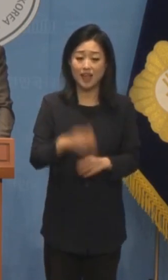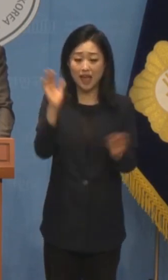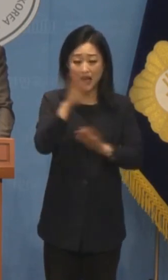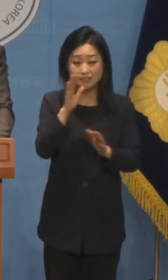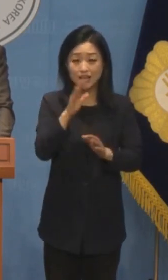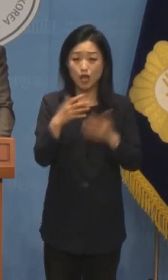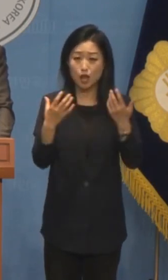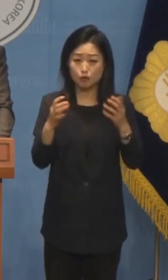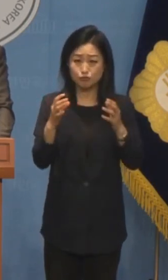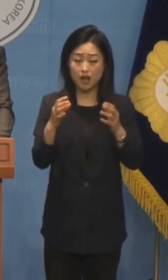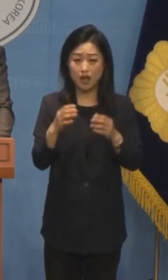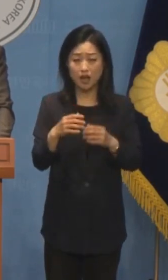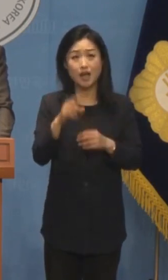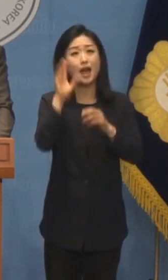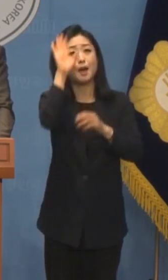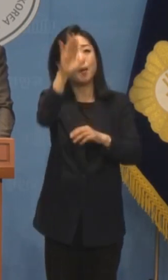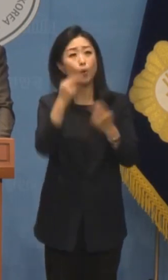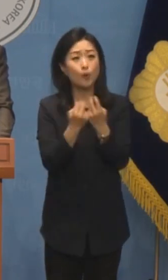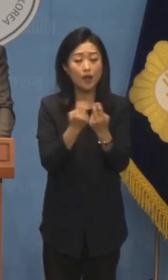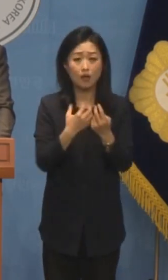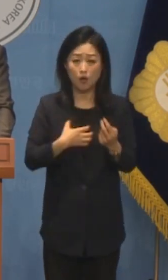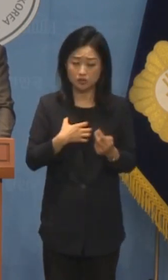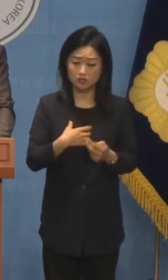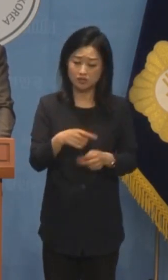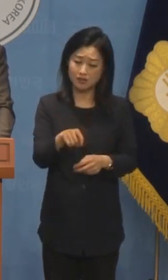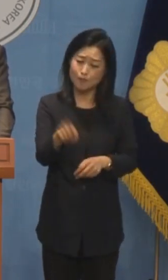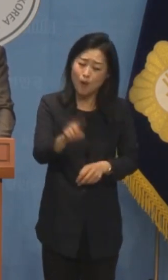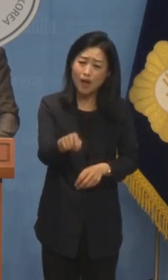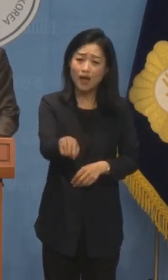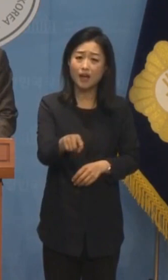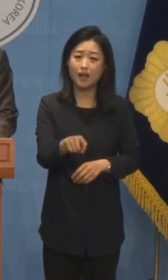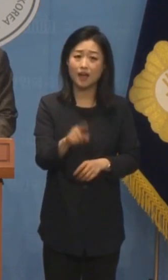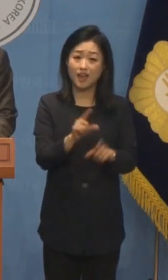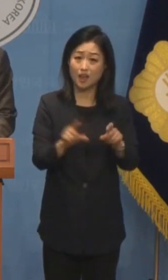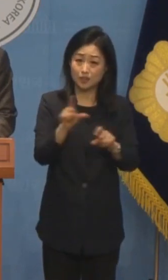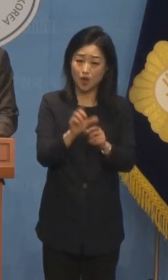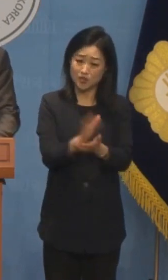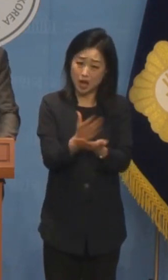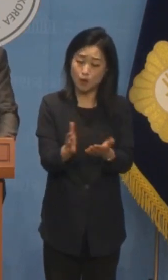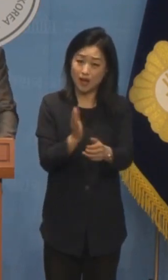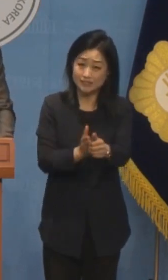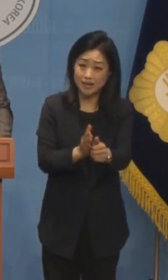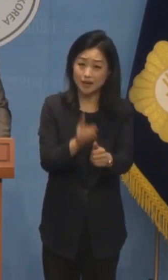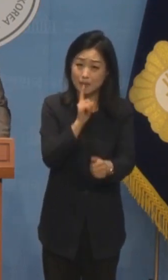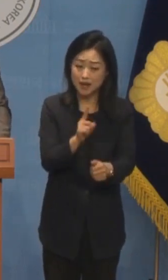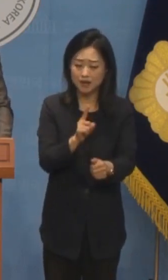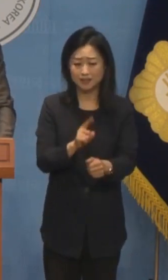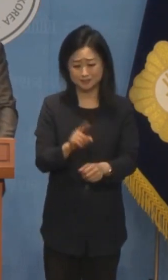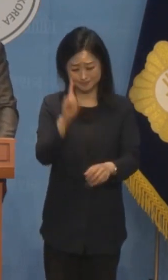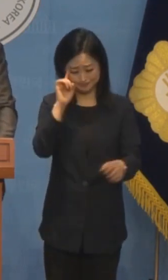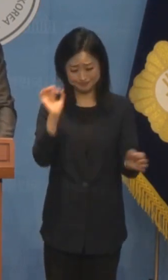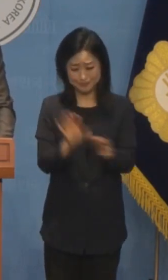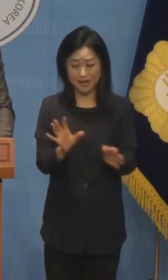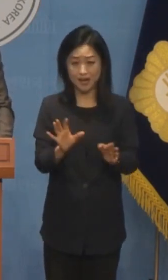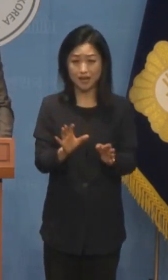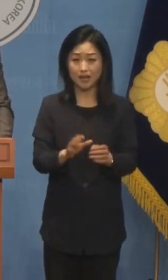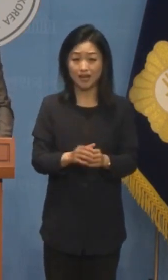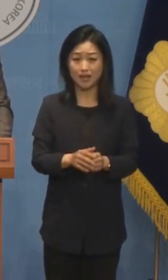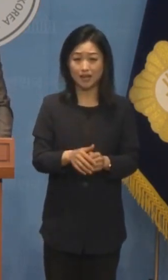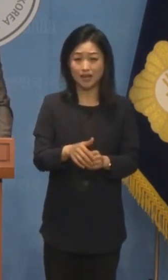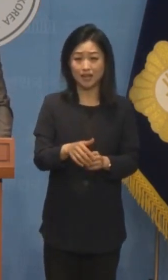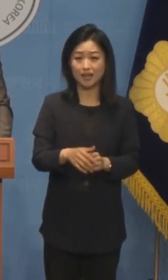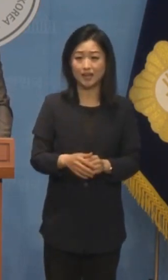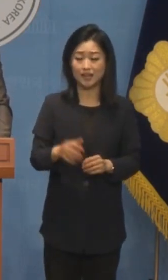학생들이 국가 미래를 걱정하는 이 우스운 꼴을 보십시오. 더 나눠 갖자며 보장성 강화 편을 들고 있는 공적 연금